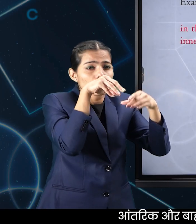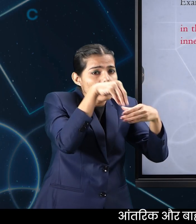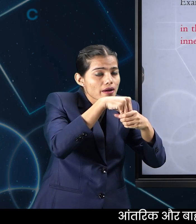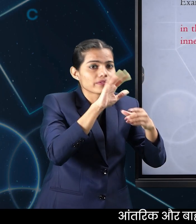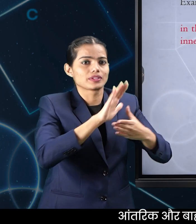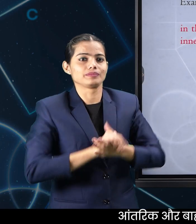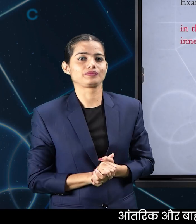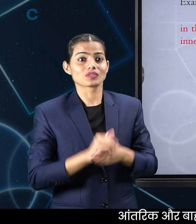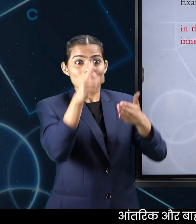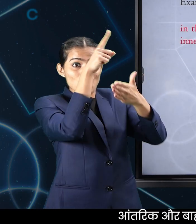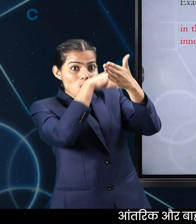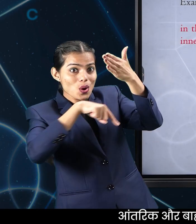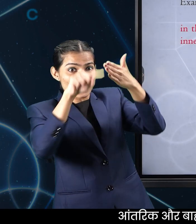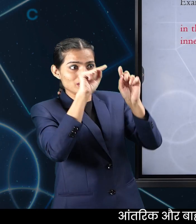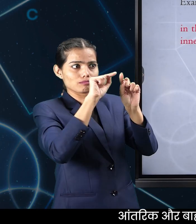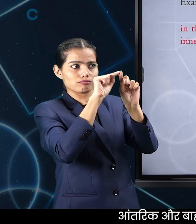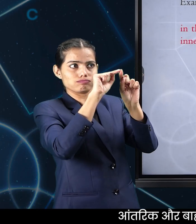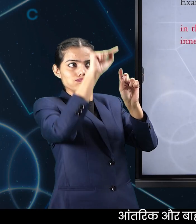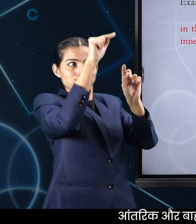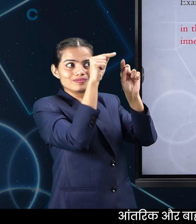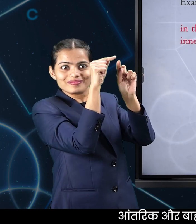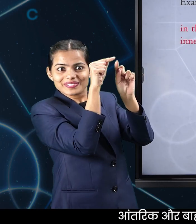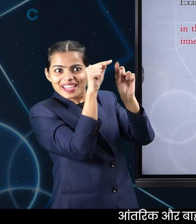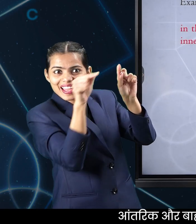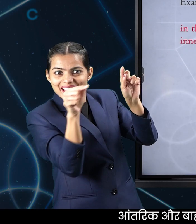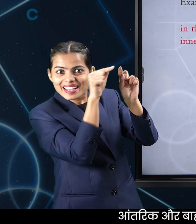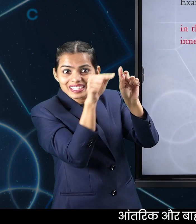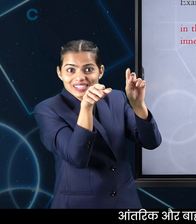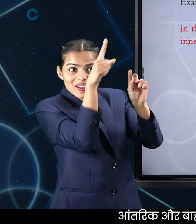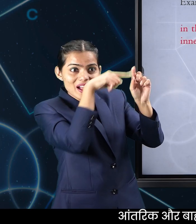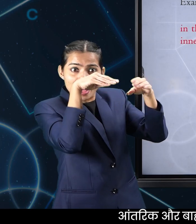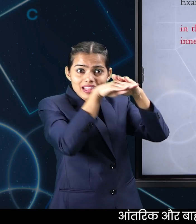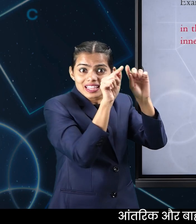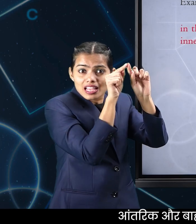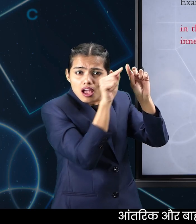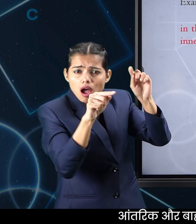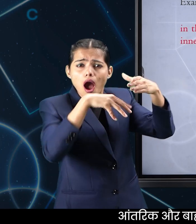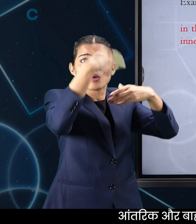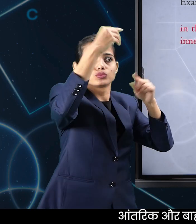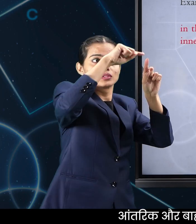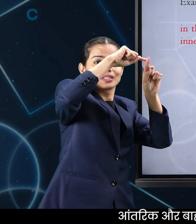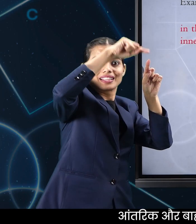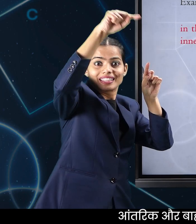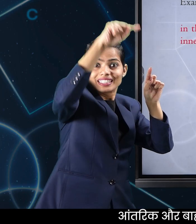आंतरिक और बाहरी वृत्तों की त्रिज्या क्रमशः 6 सेमी और 10 सेमी है।